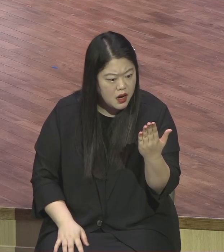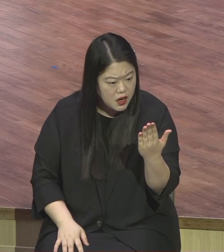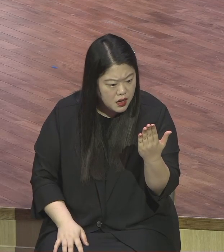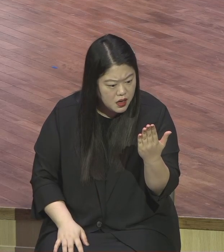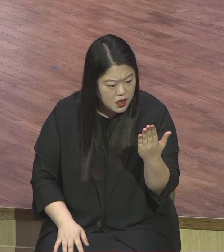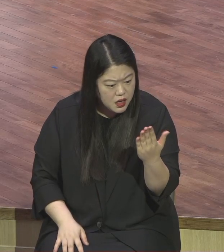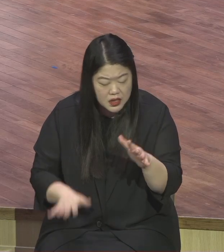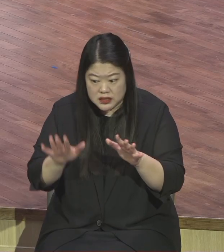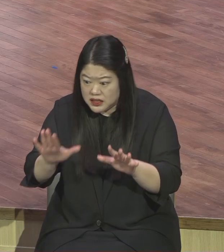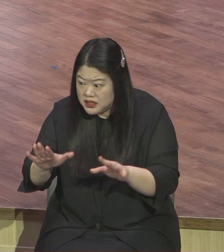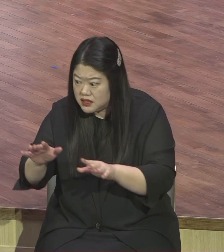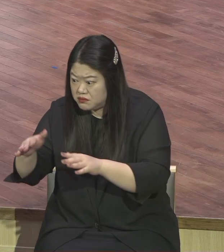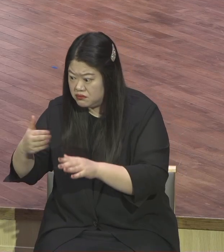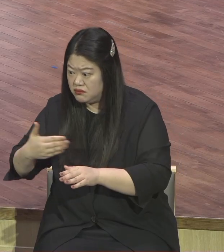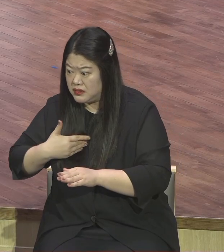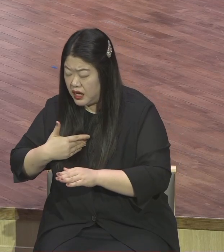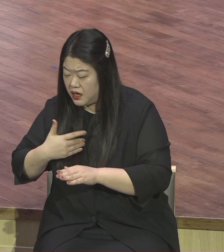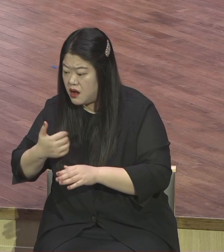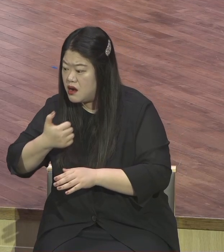교회의 모습이 아니라